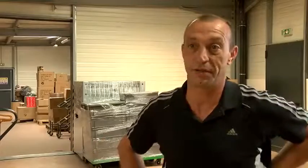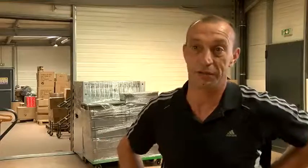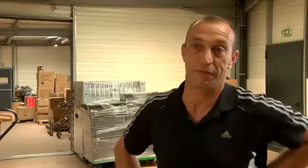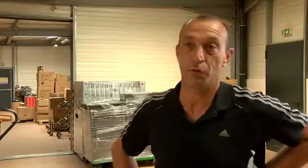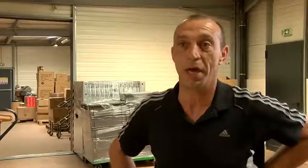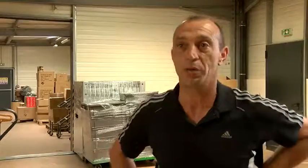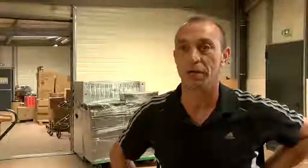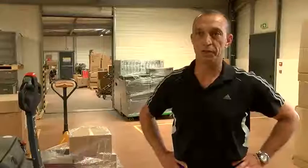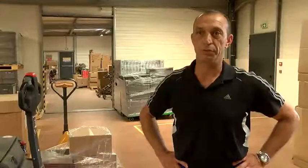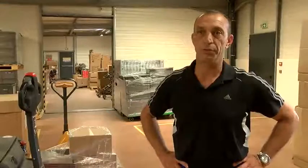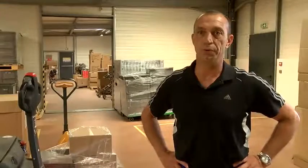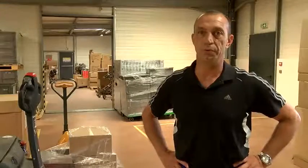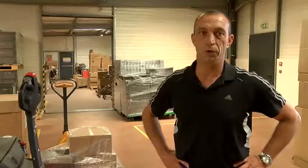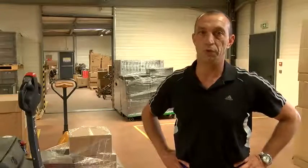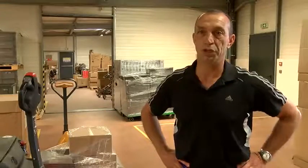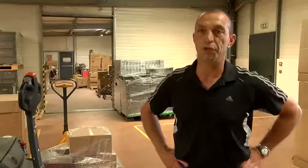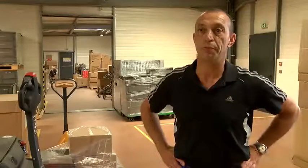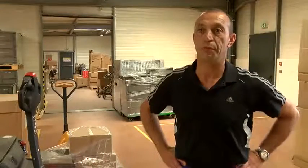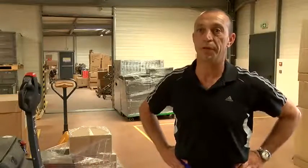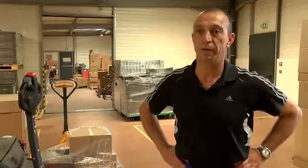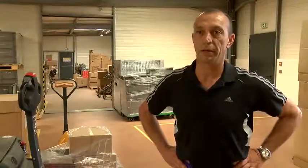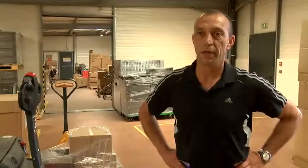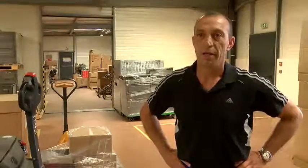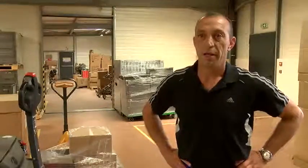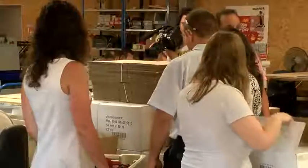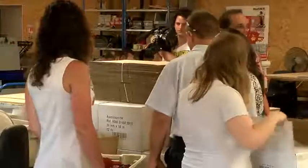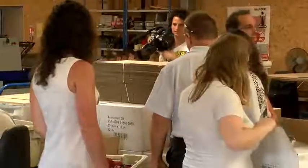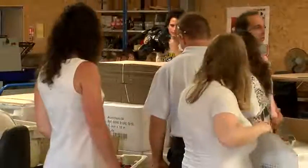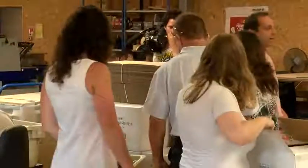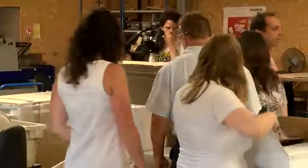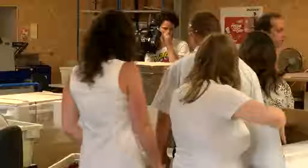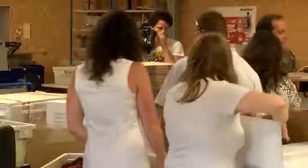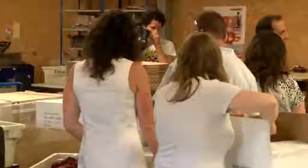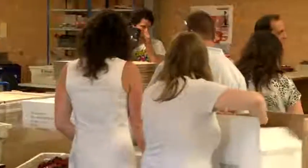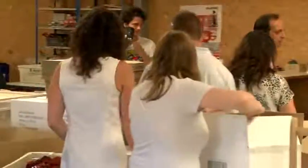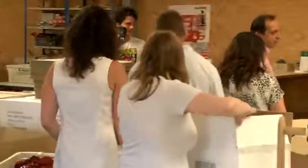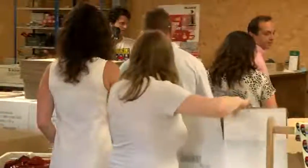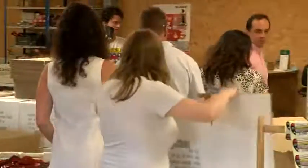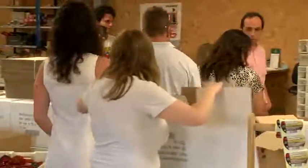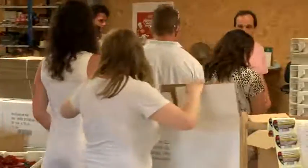Ça va de pair, quoi. Ça donne un objectif supplémentaire. En soi, arriver comme ça à quelque chose, à un résultat,